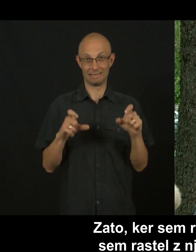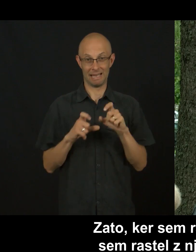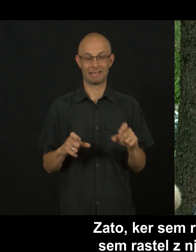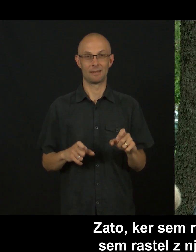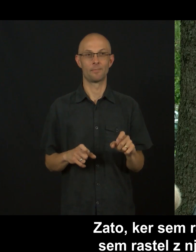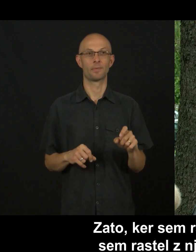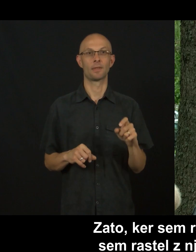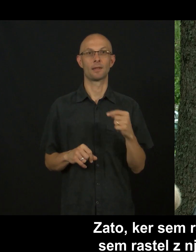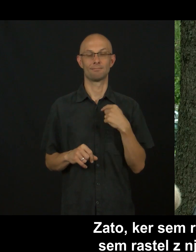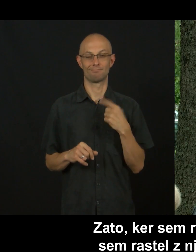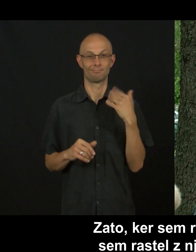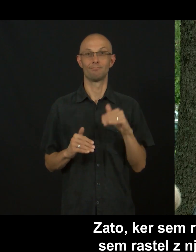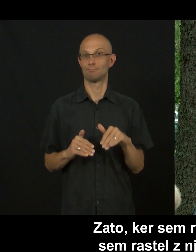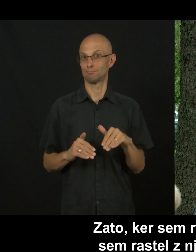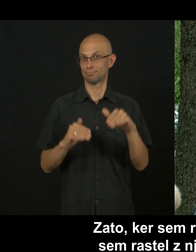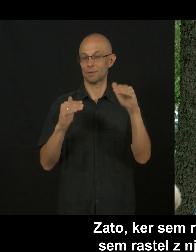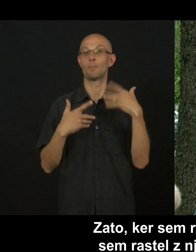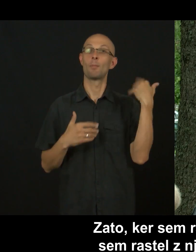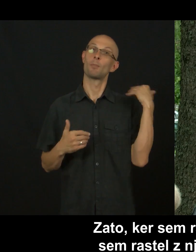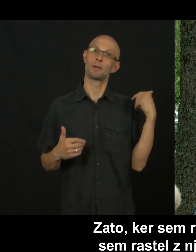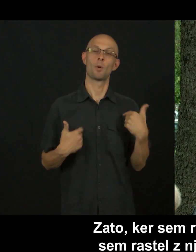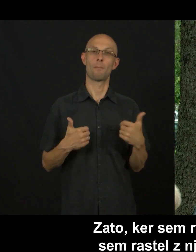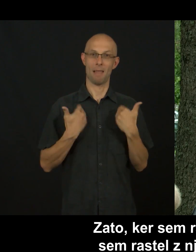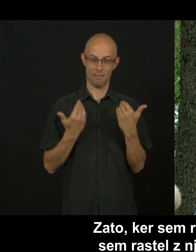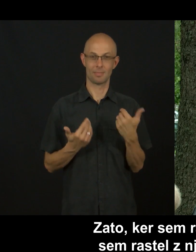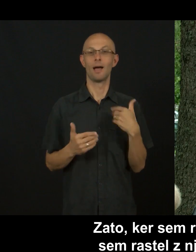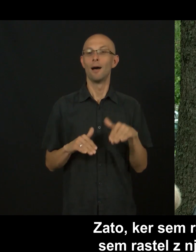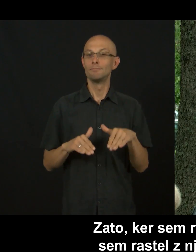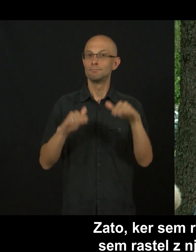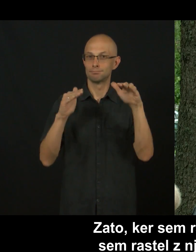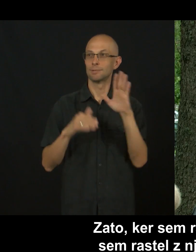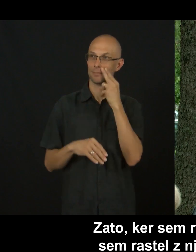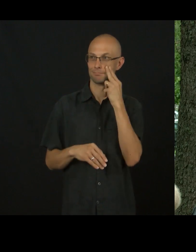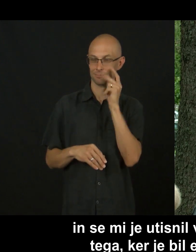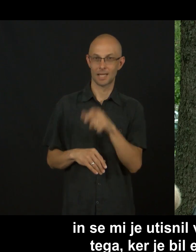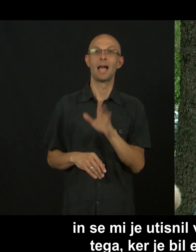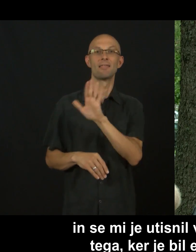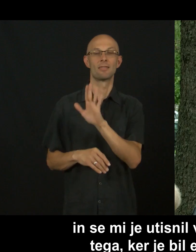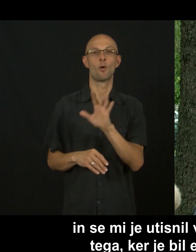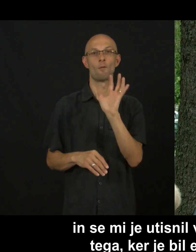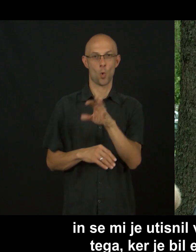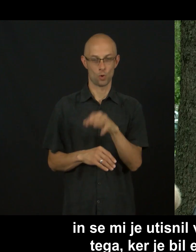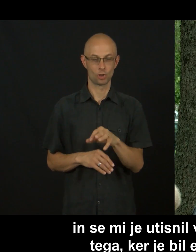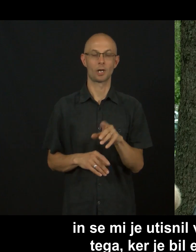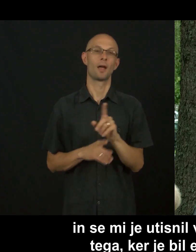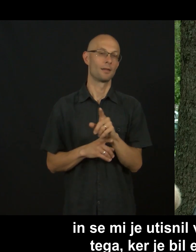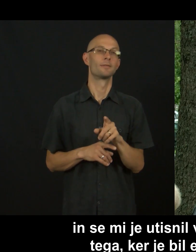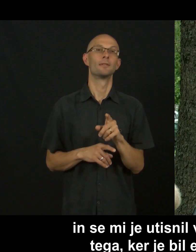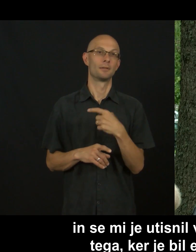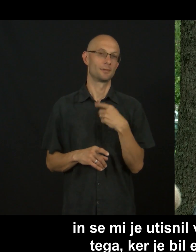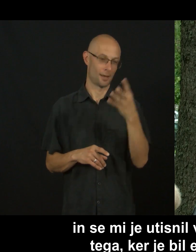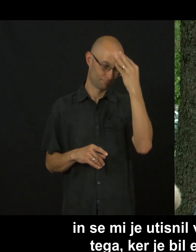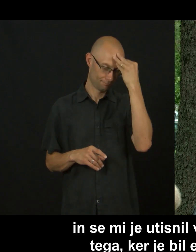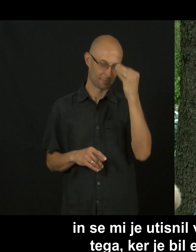zato, ker sem rastu, ker sem bil mlad, sem rastu z njim, z njegovo košarko in se mi je